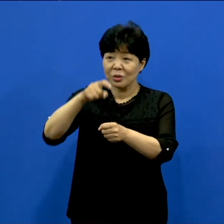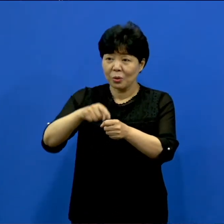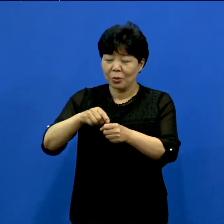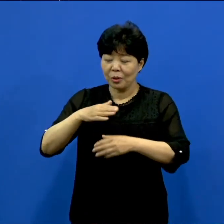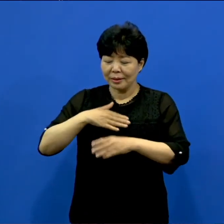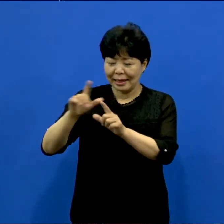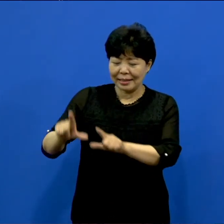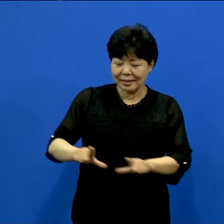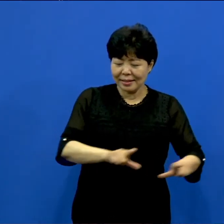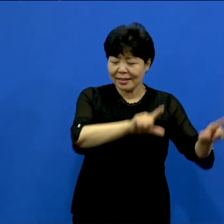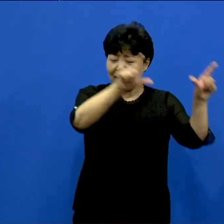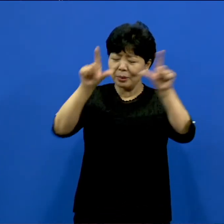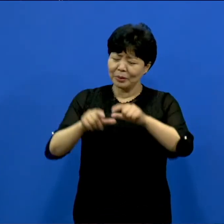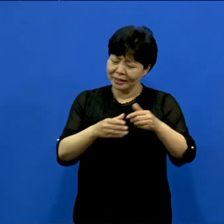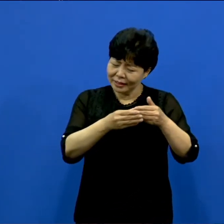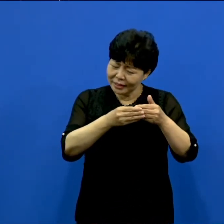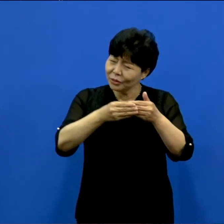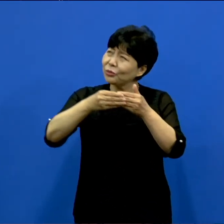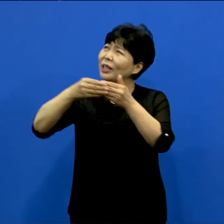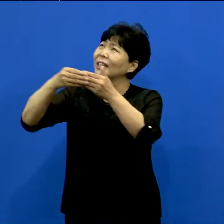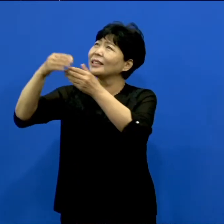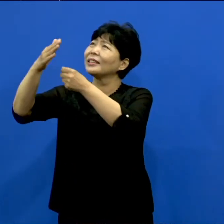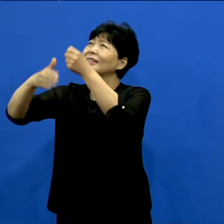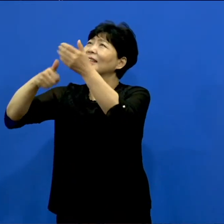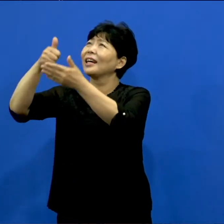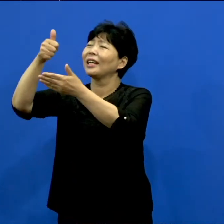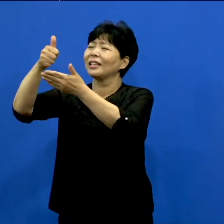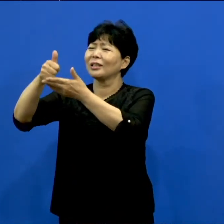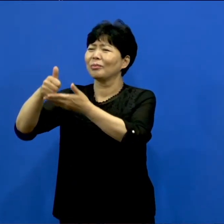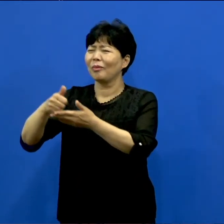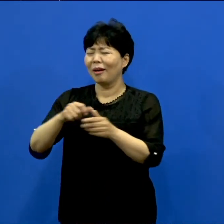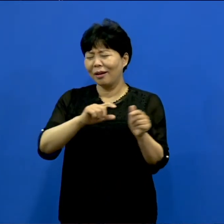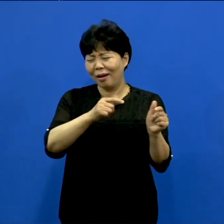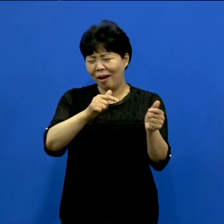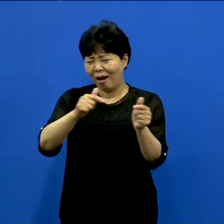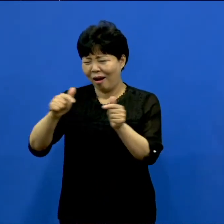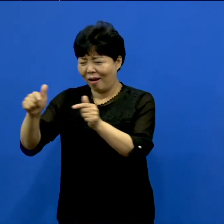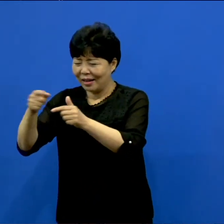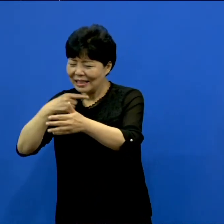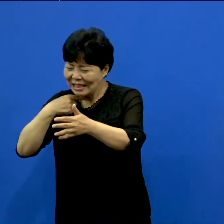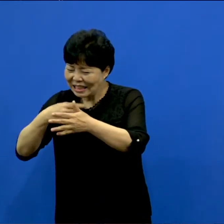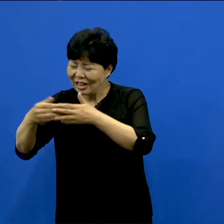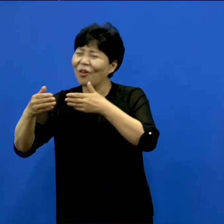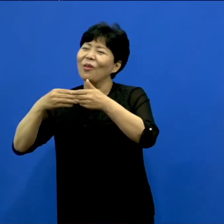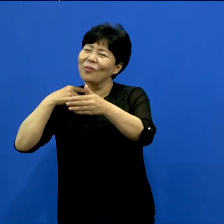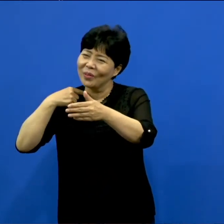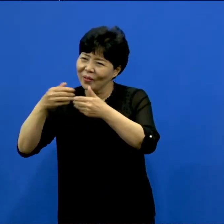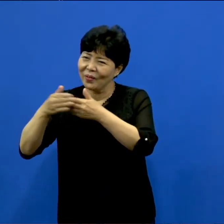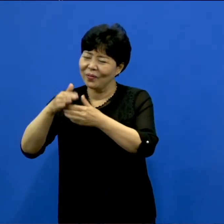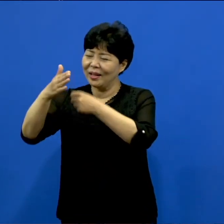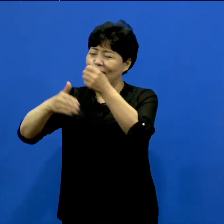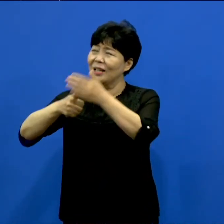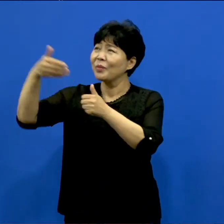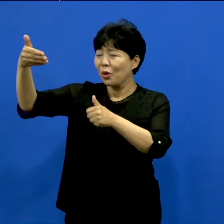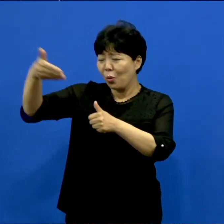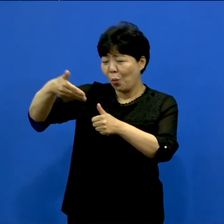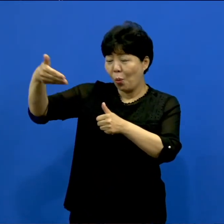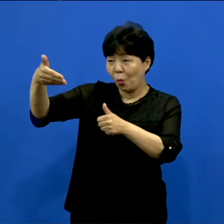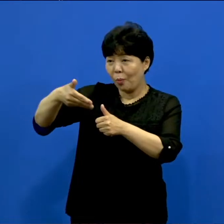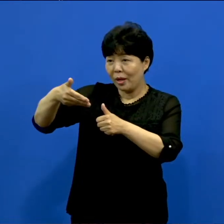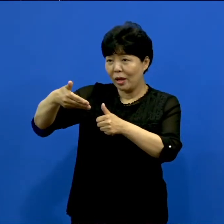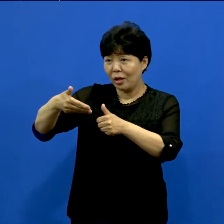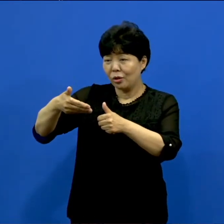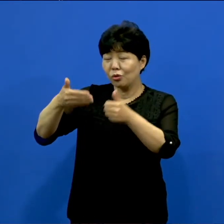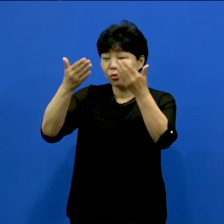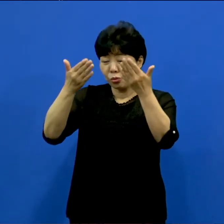인도하시는 하나님, 뭐 별별 수 없는 경험을 하게 되죠. 그러니까 하나님이 우리를 공급하신다, 공급을 책임지신다,